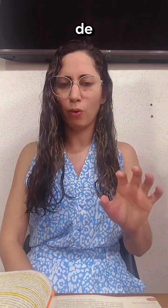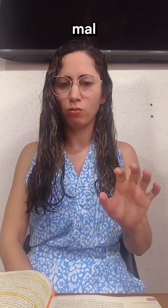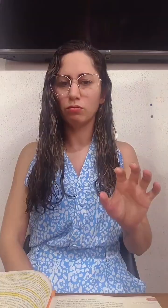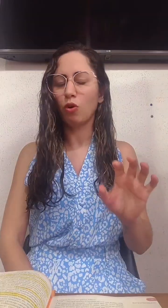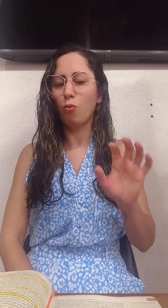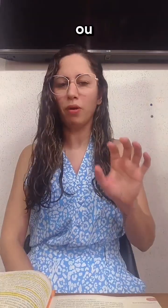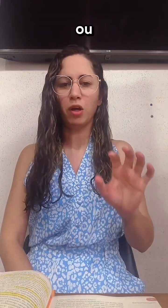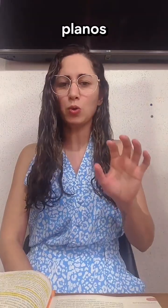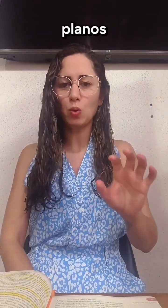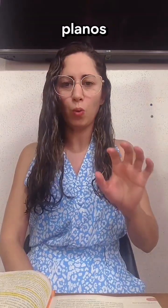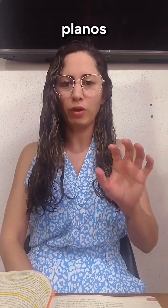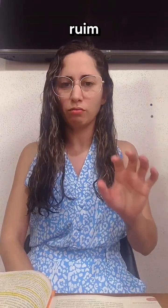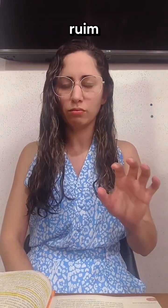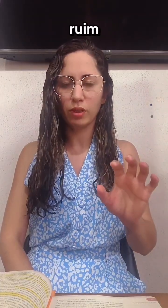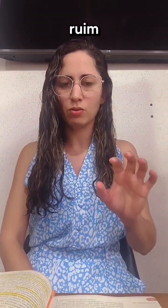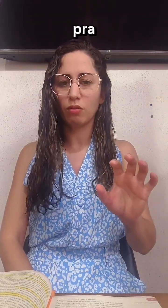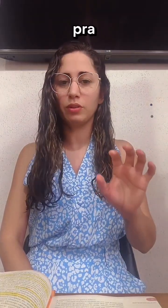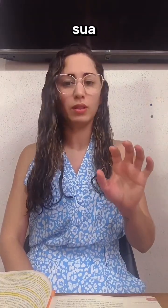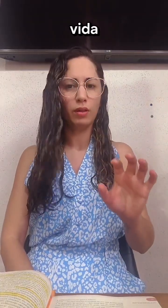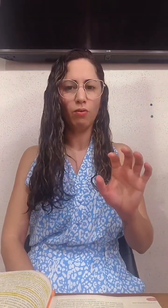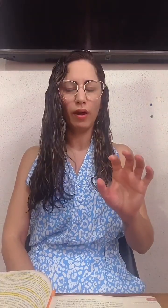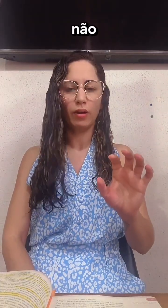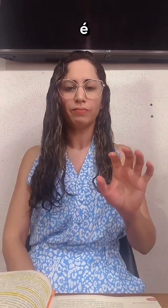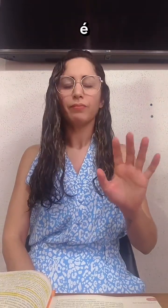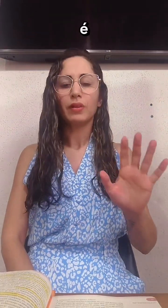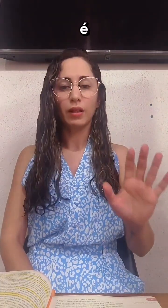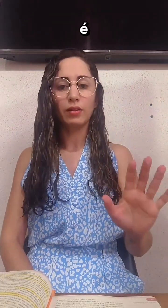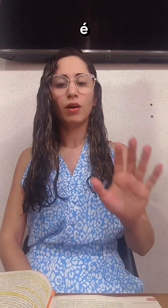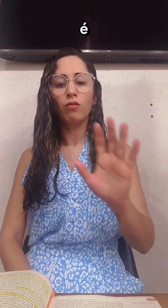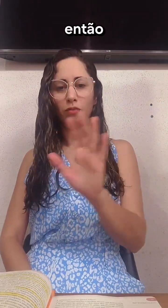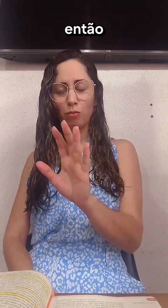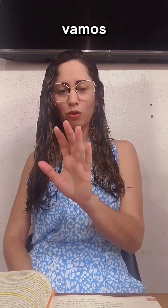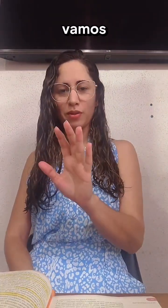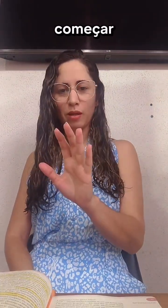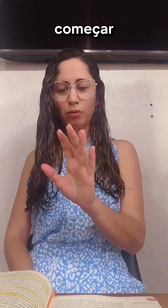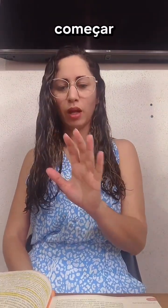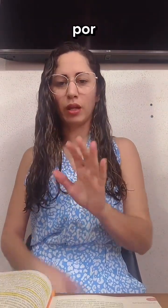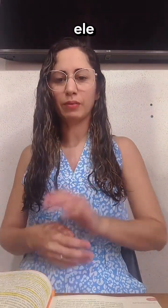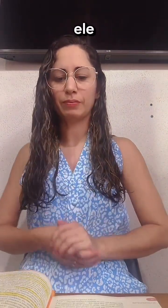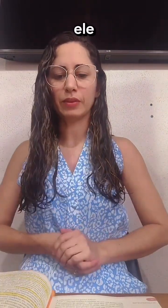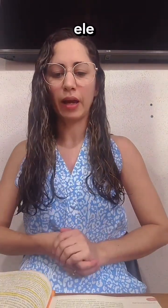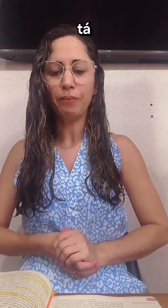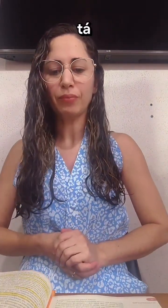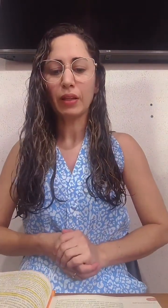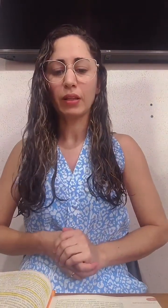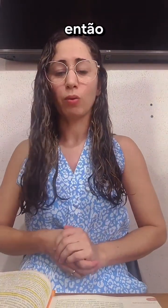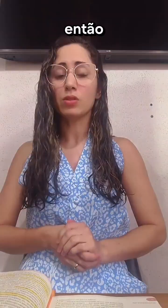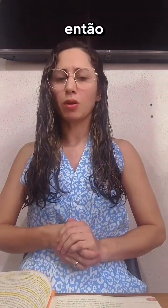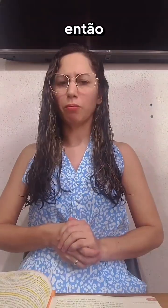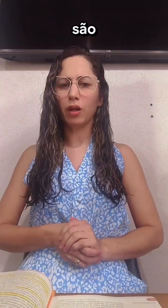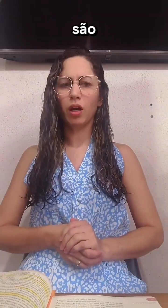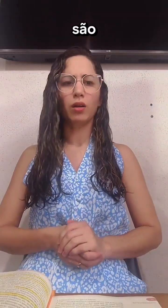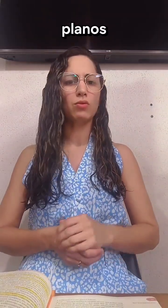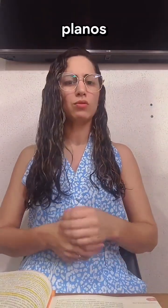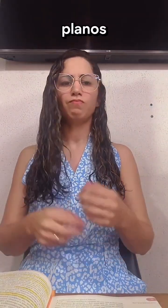mal ou planos ruins, para sua vida não é. Então vamos começar por ele, tá? Então são planos